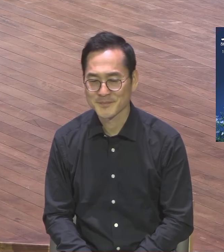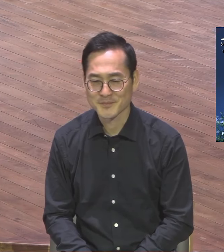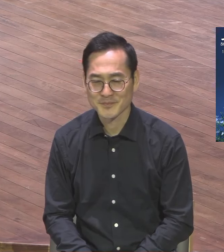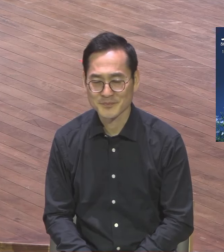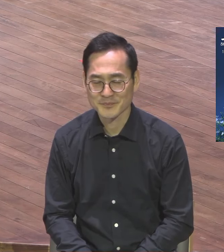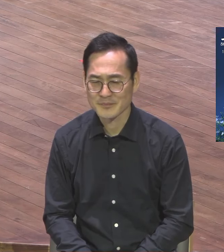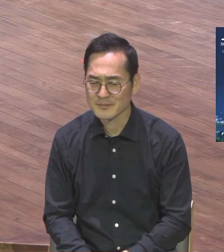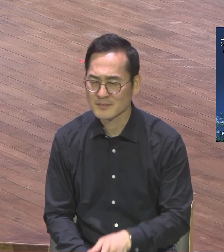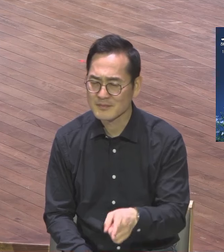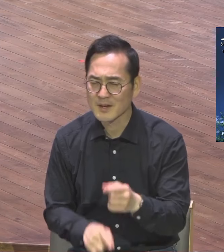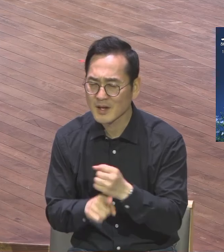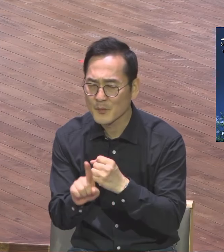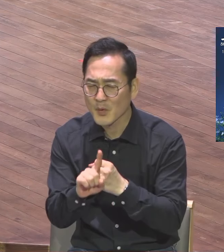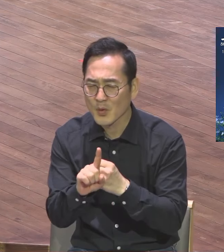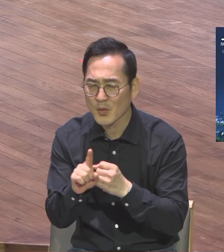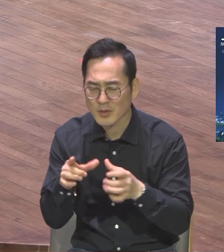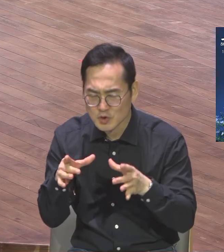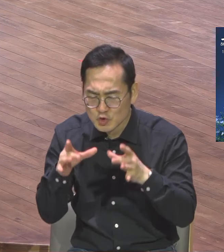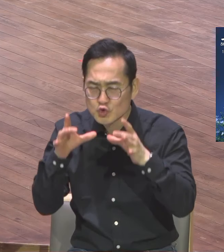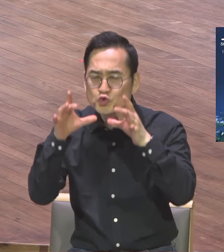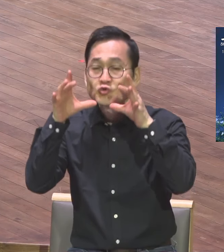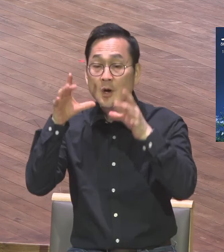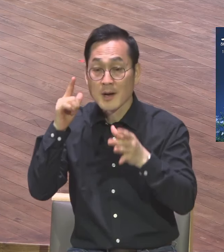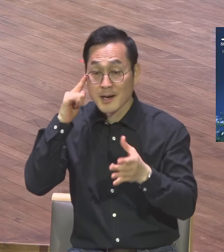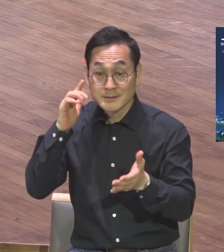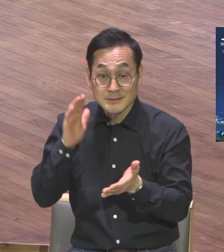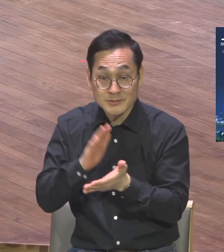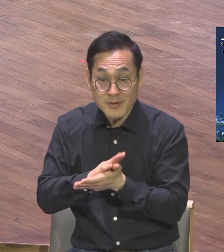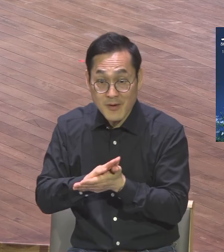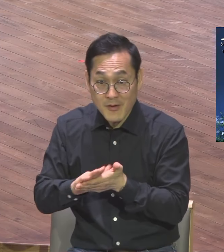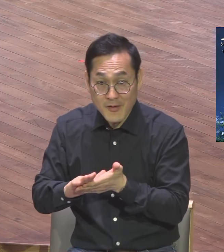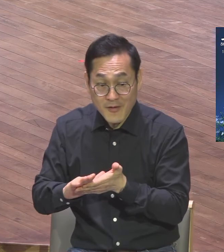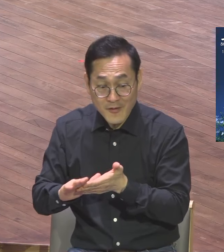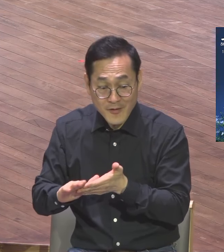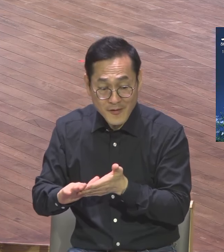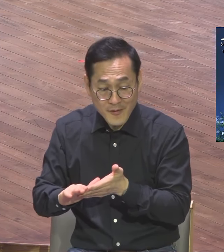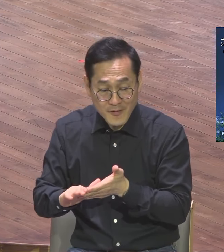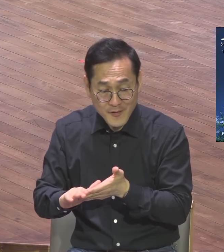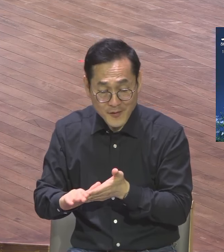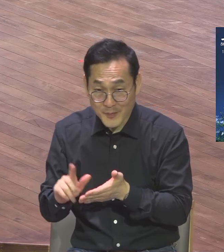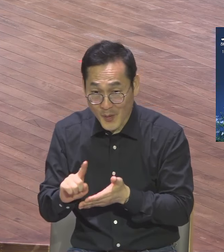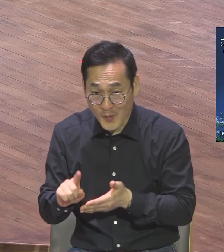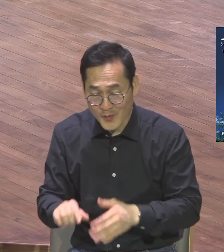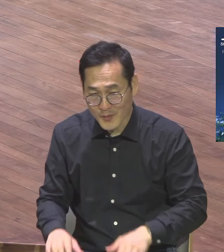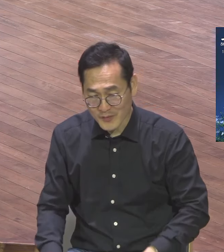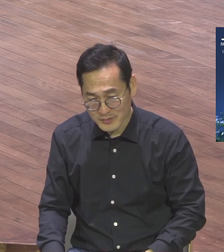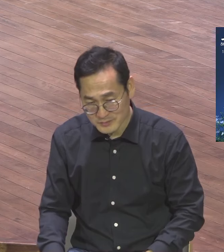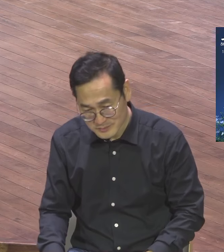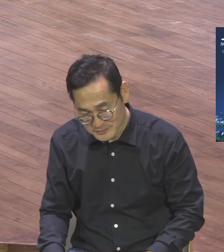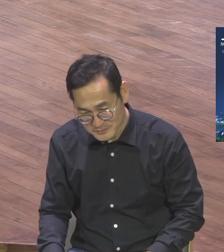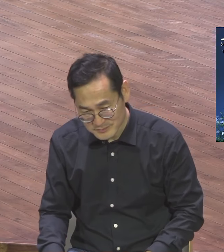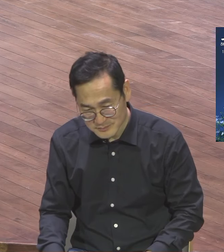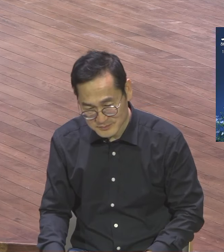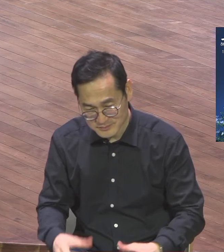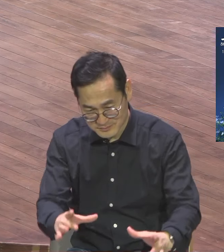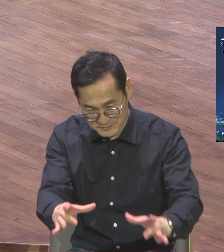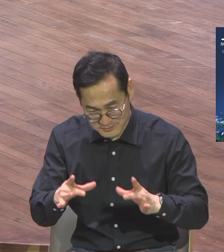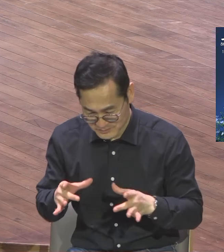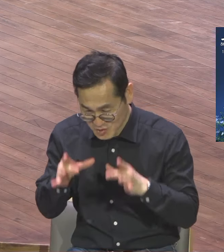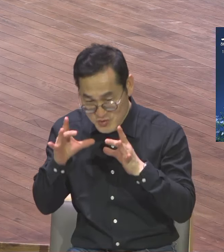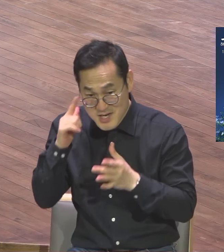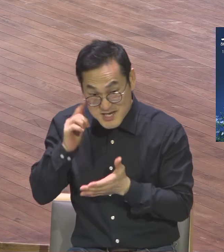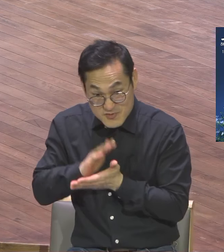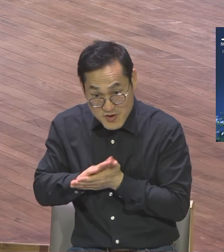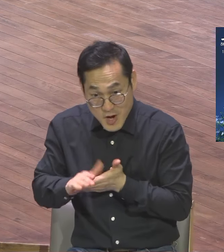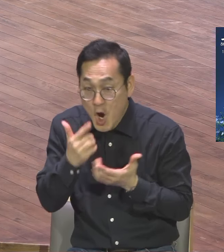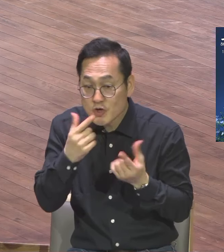이게 무슨 말입니까? 시원한 자. 이걸 충성된 자. 교회에서 하나님 일하면서요. 이 핵심